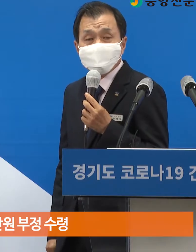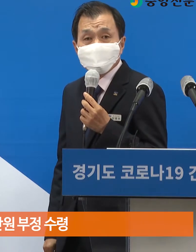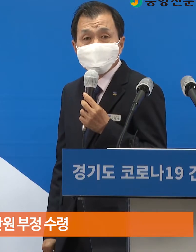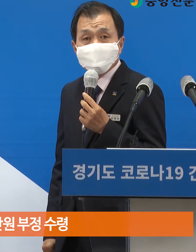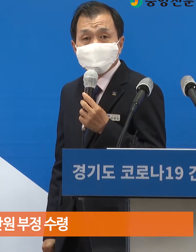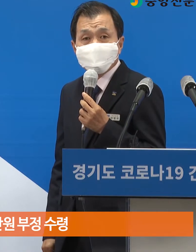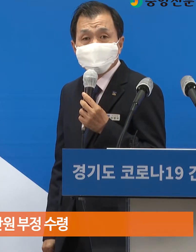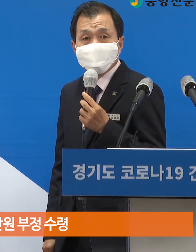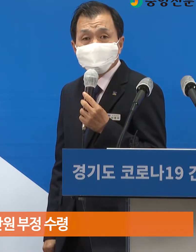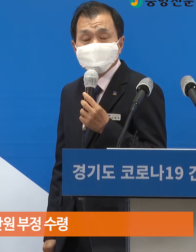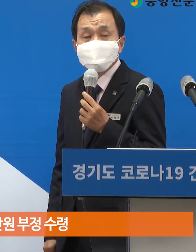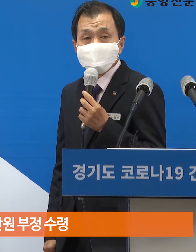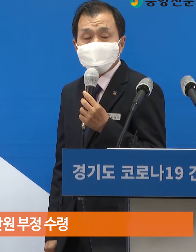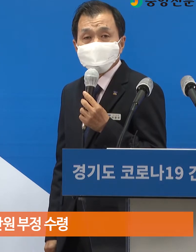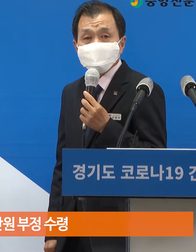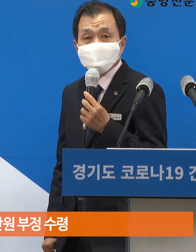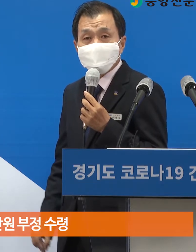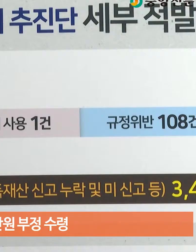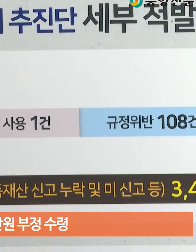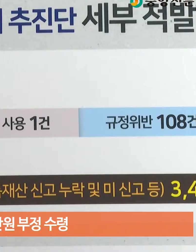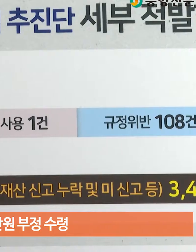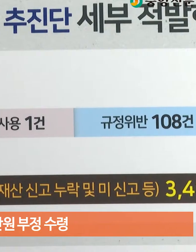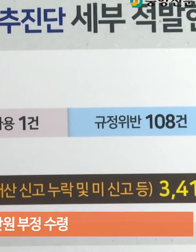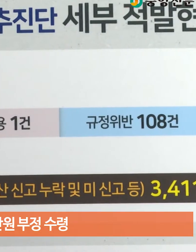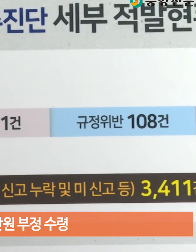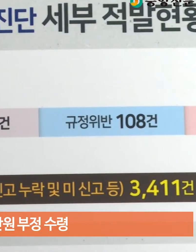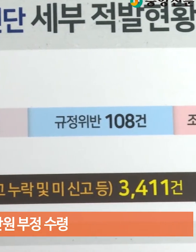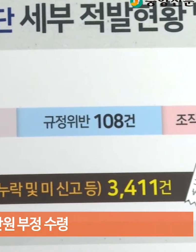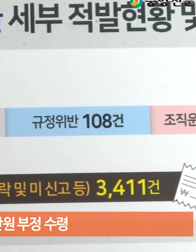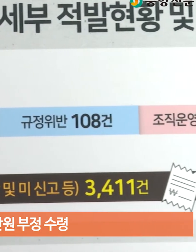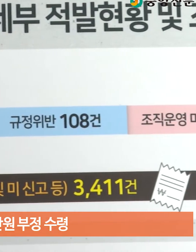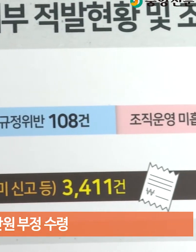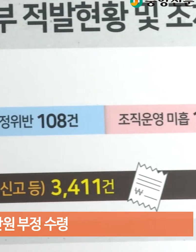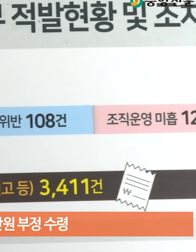그리고 유명하다고 합니다